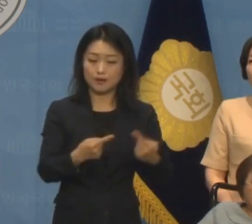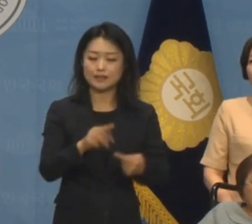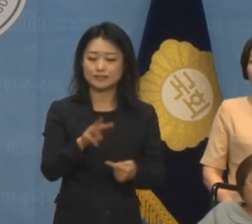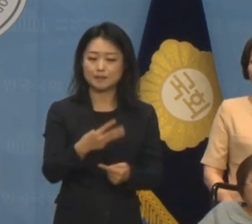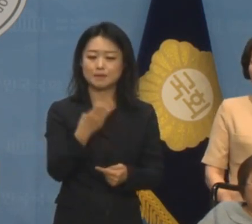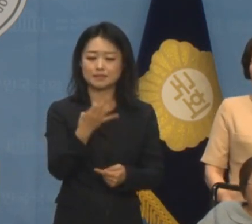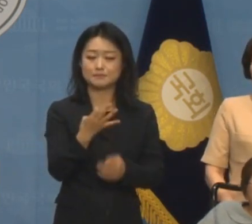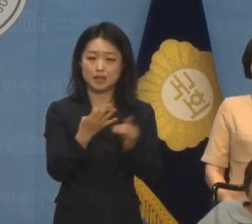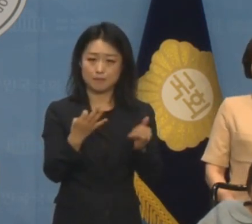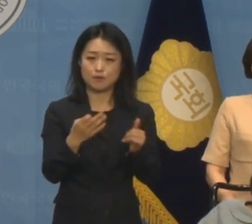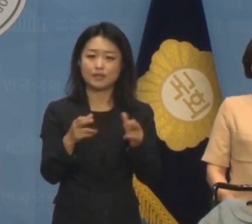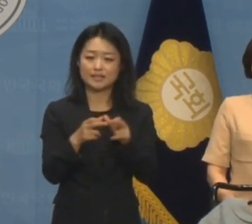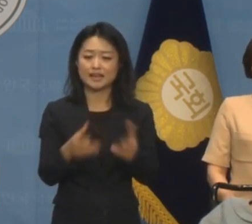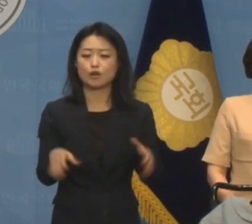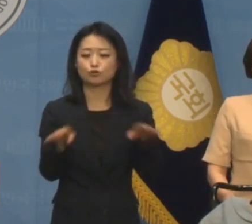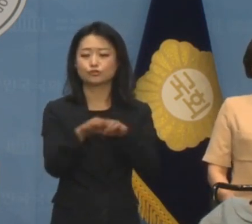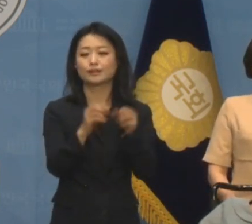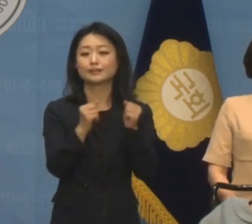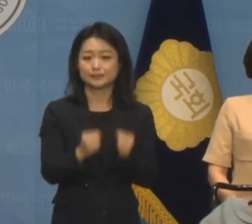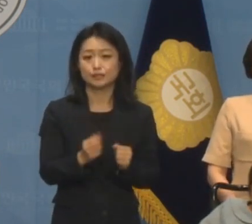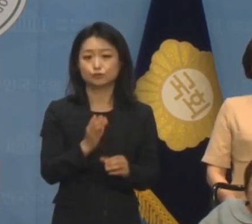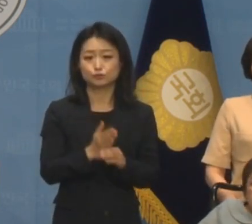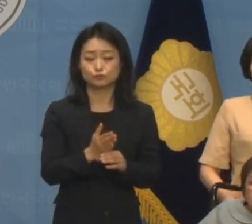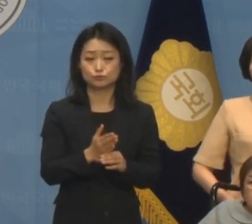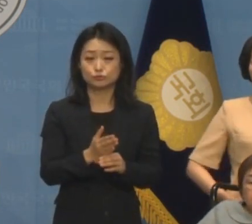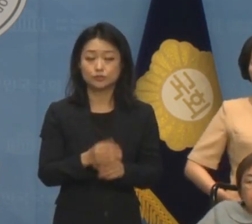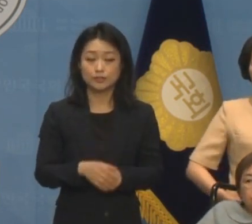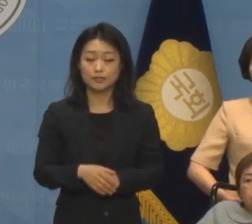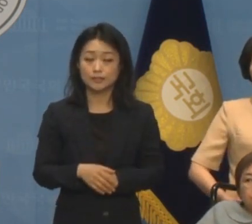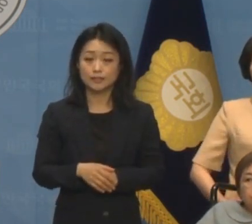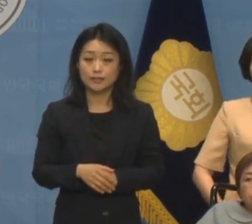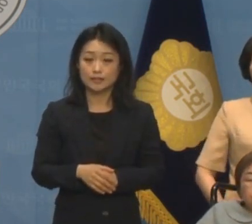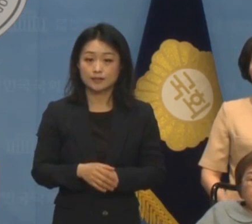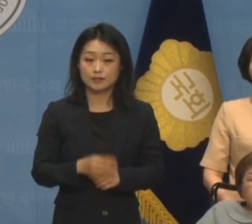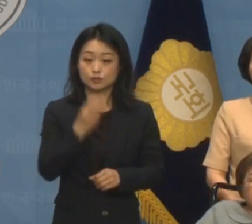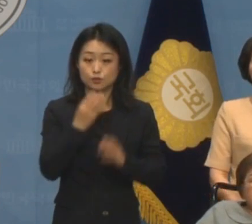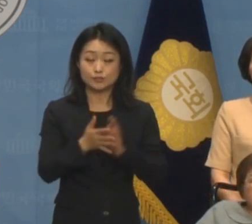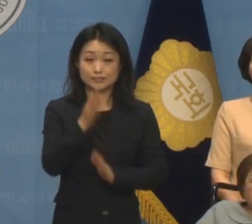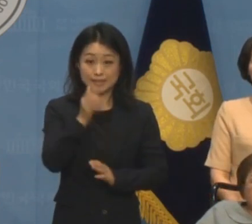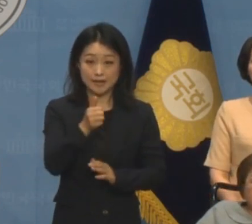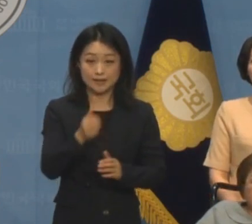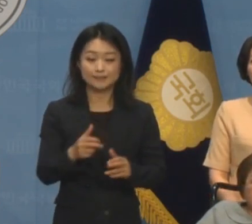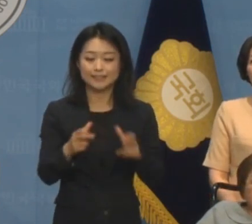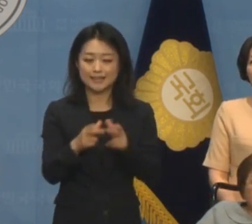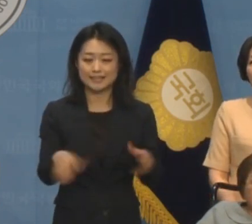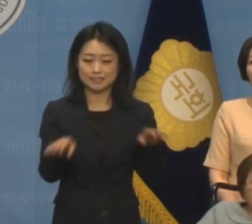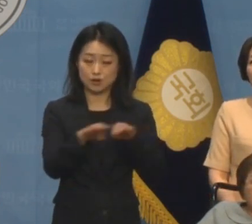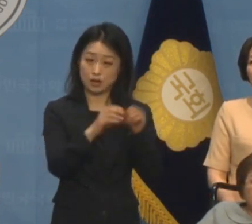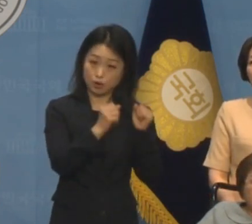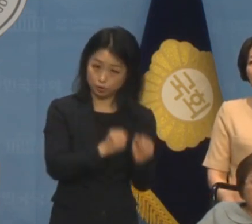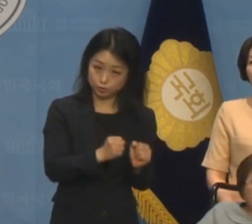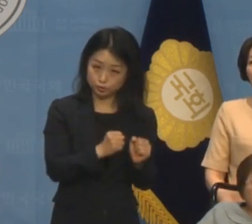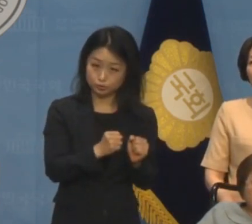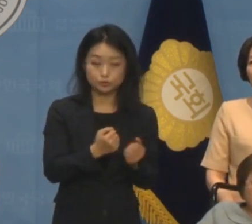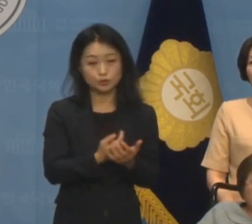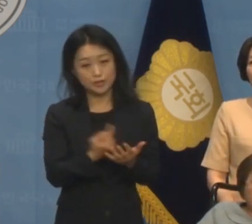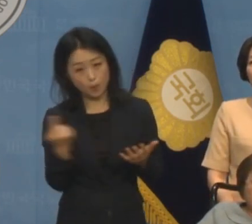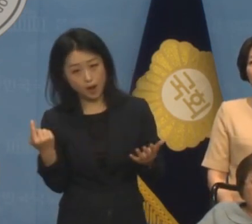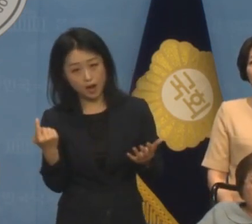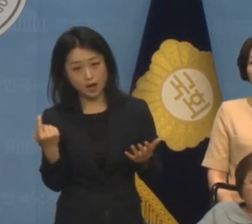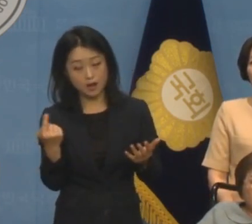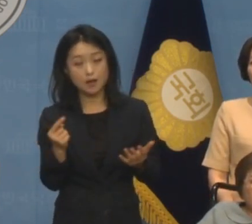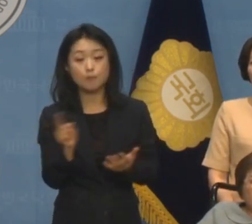314명들이 대부분입니다. 오세훈 서울시장은 장애인에게 시설에서 거주할지, 시설에서